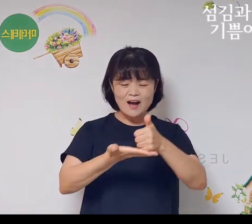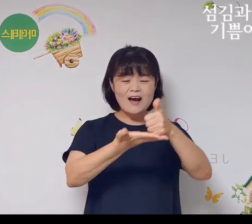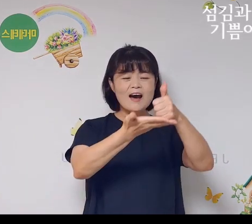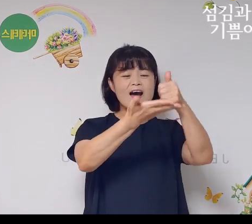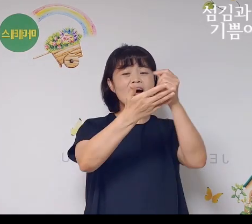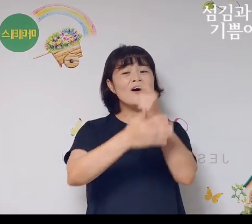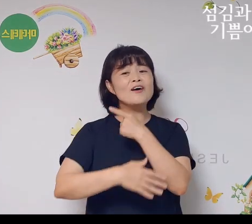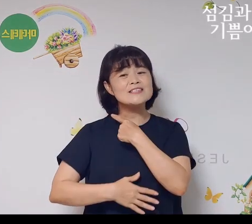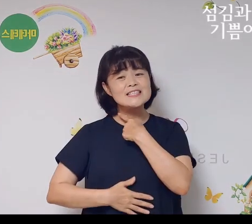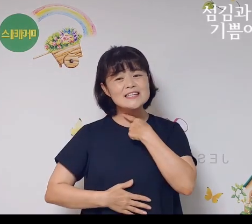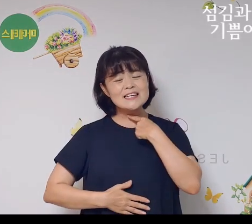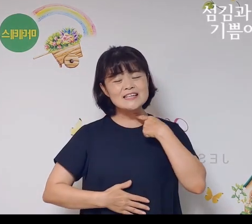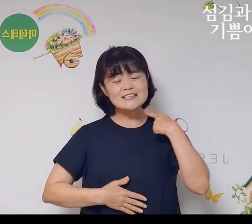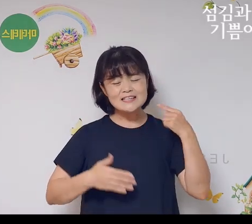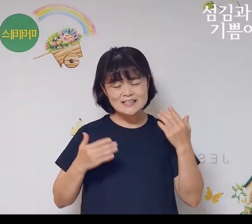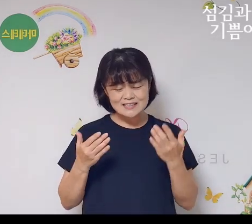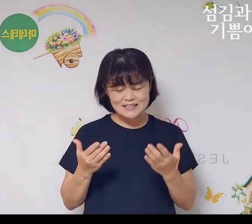섬김과 헌신이